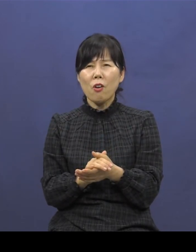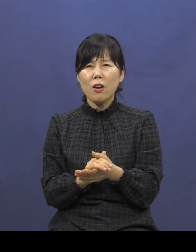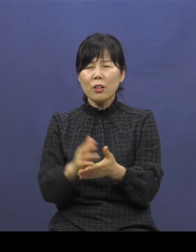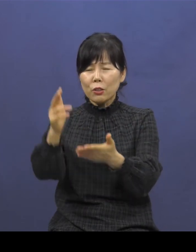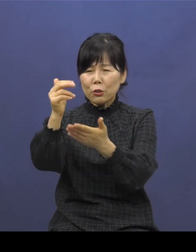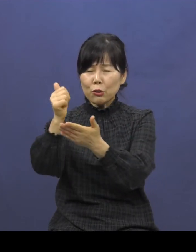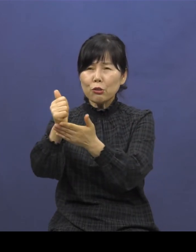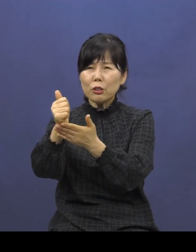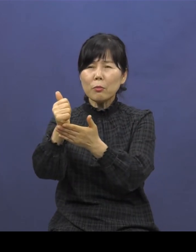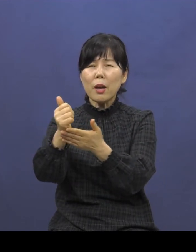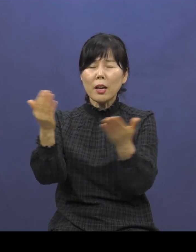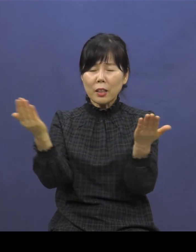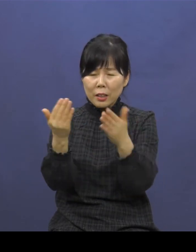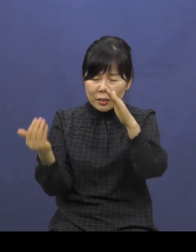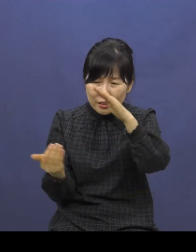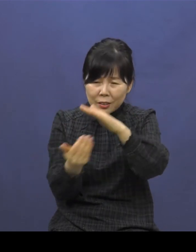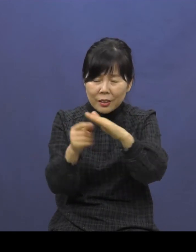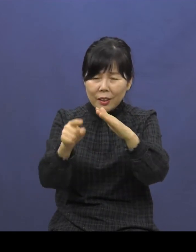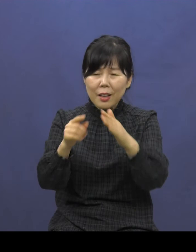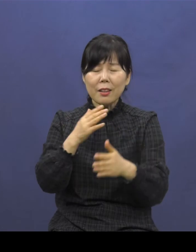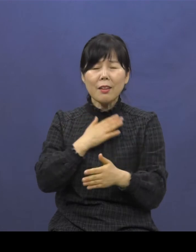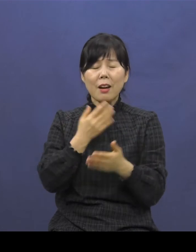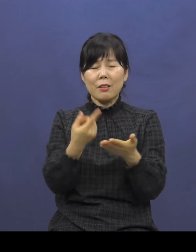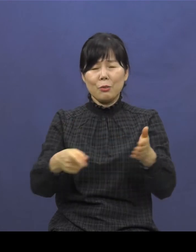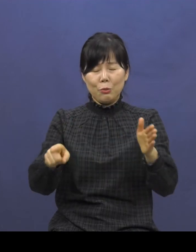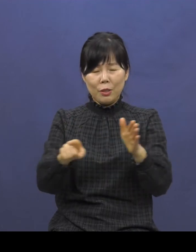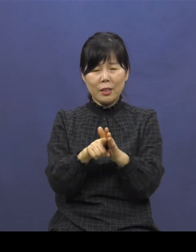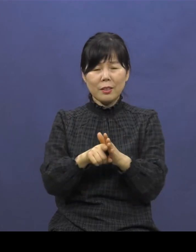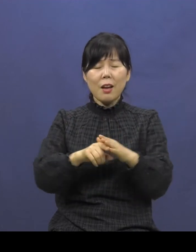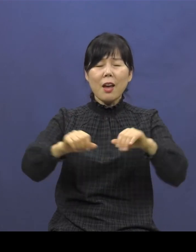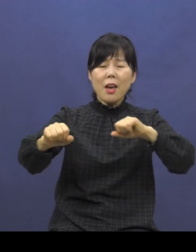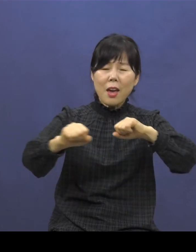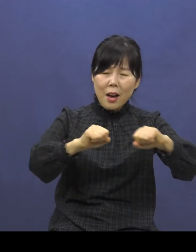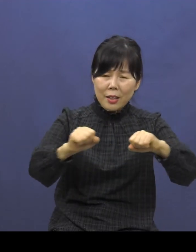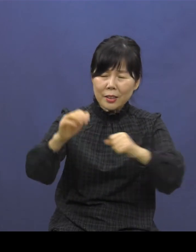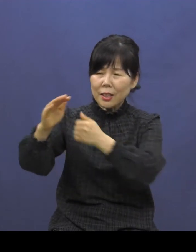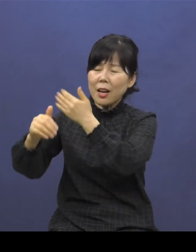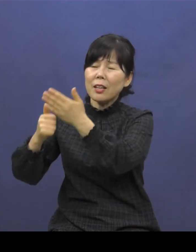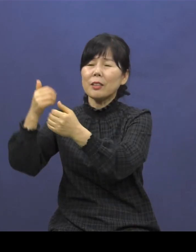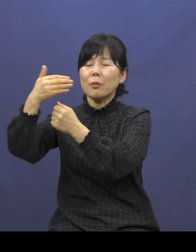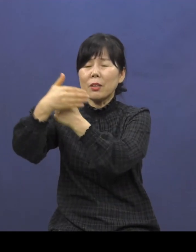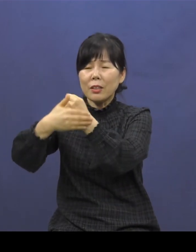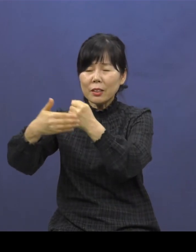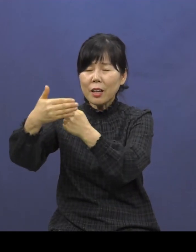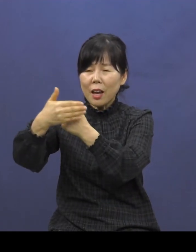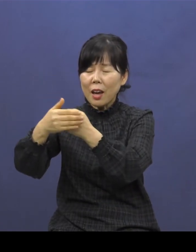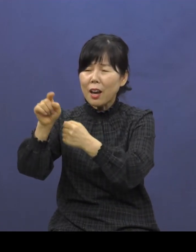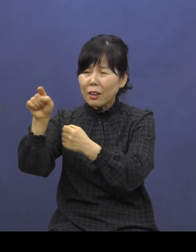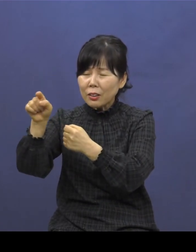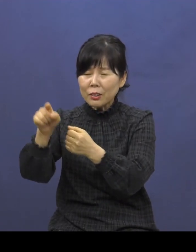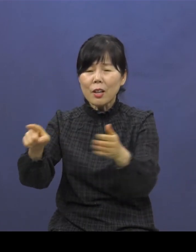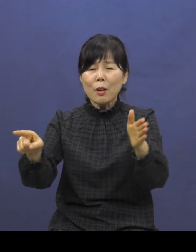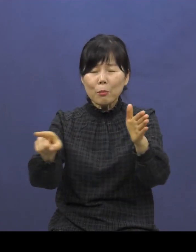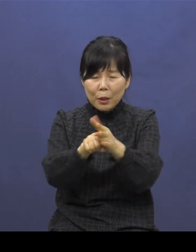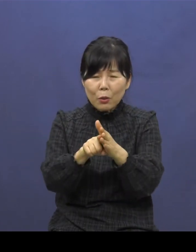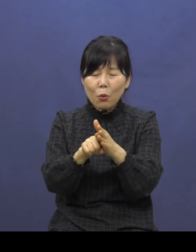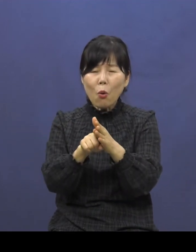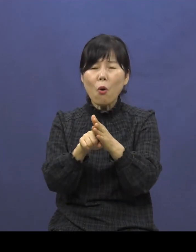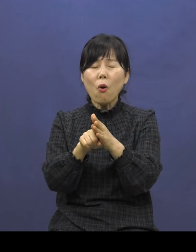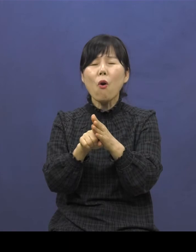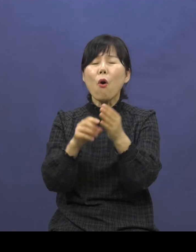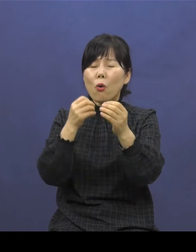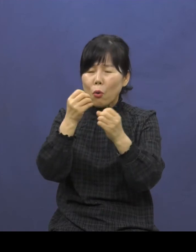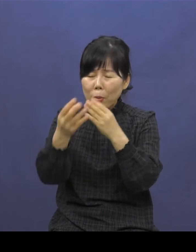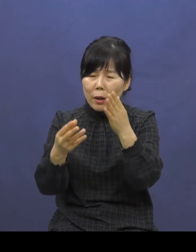중요한 게 바로 뭐냐면요, 이 주님의 이 역사가 바로 나를 위해 행하신 우리 하나님의 은혜임을 믿음으로